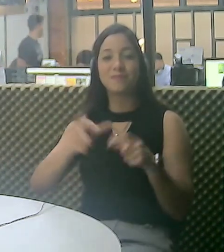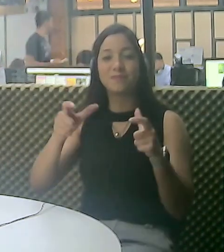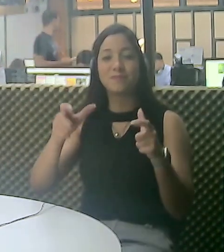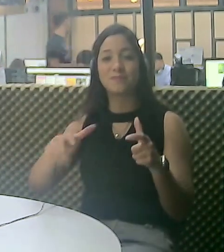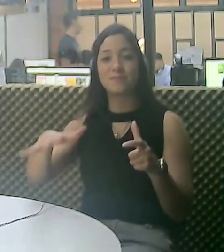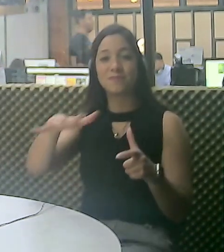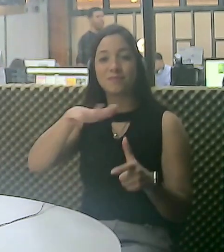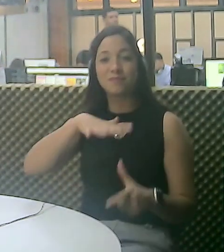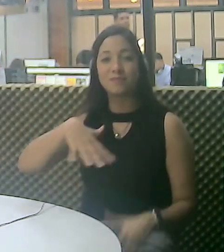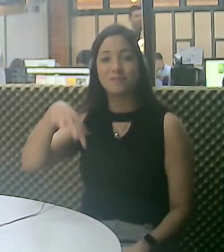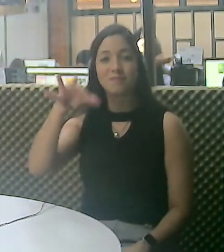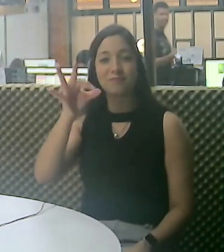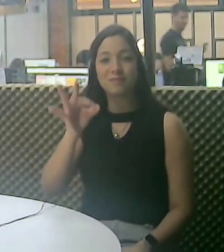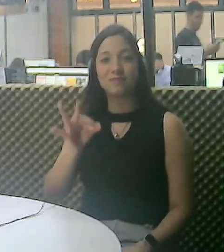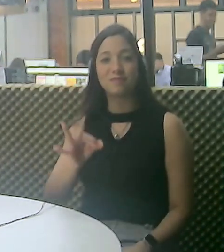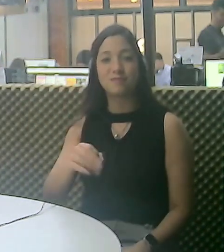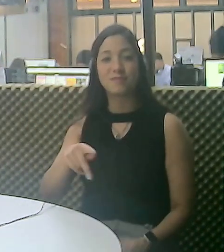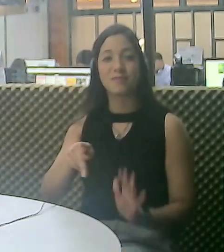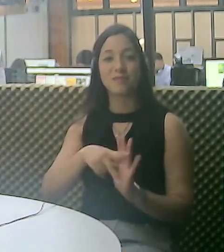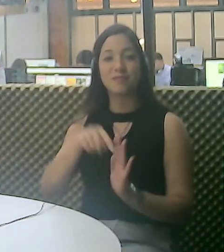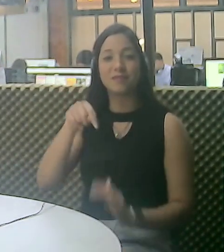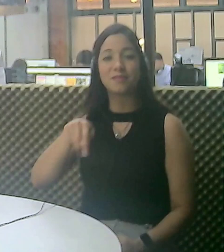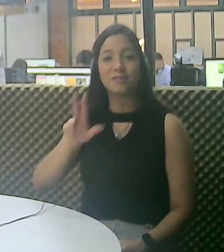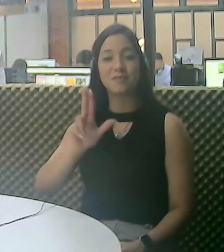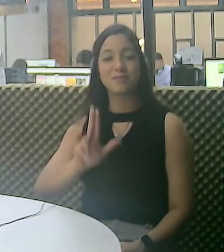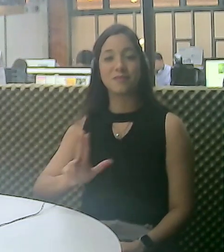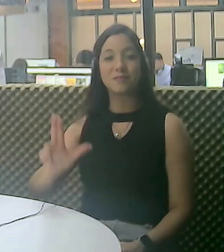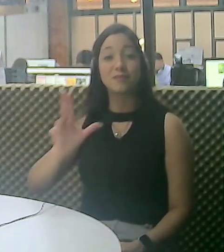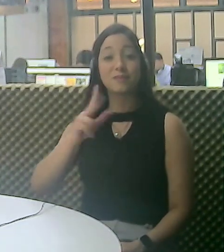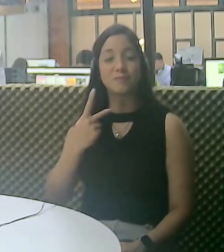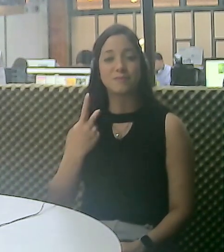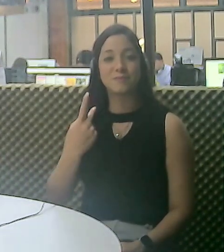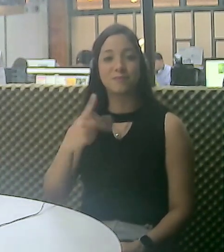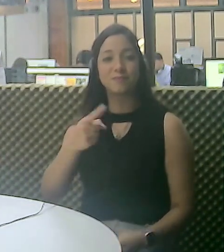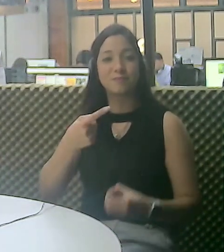agora, o lugar certo é aqui.